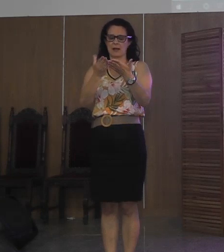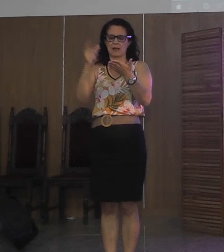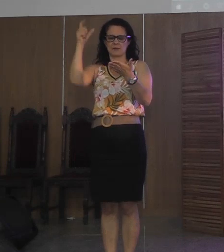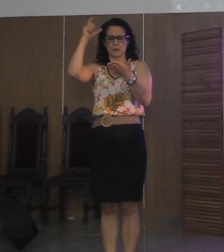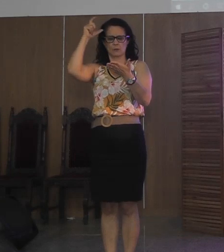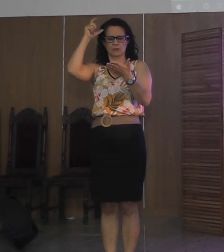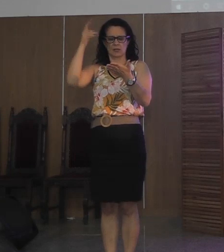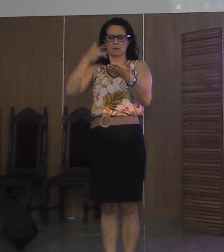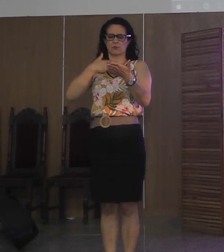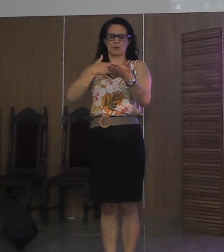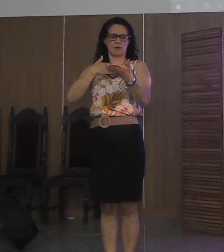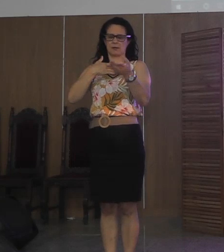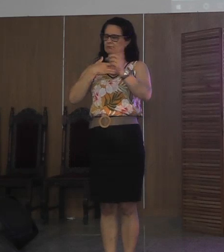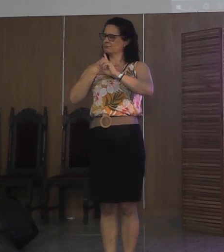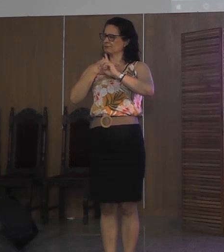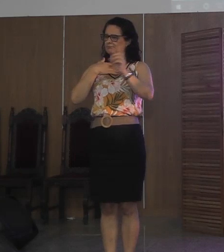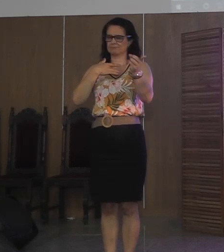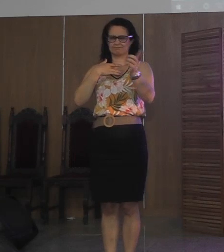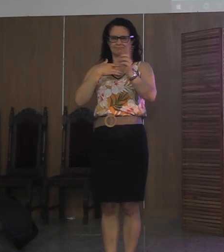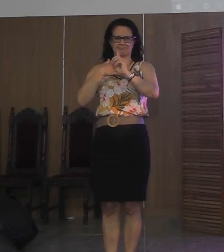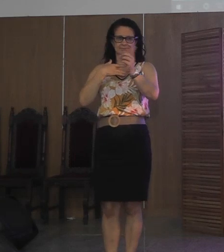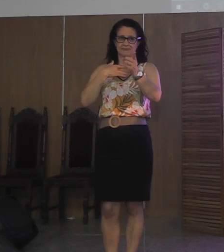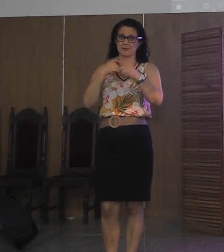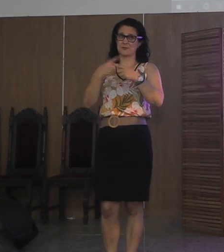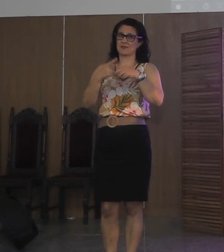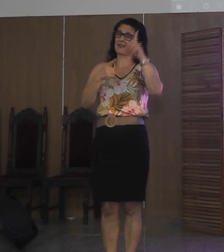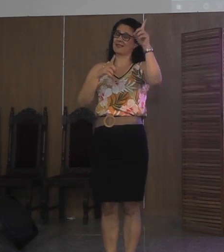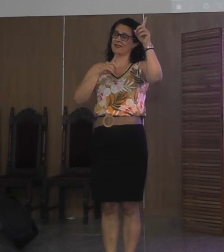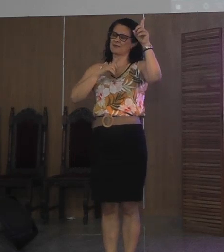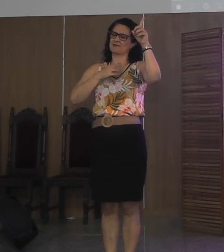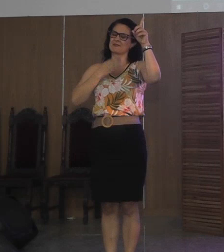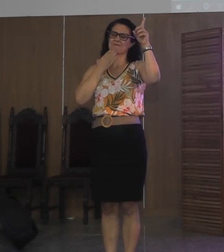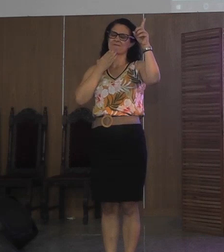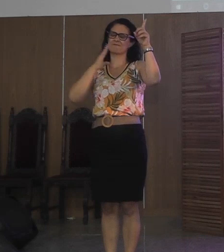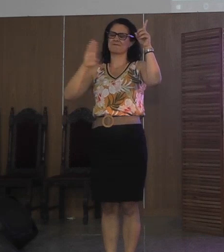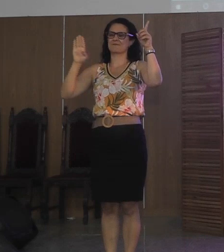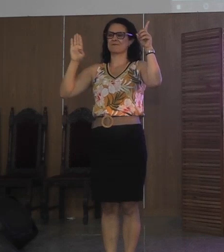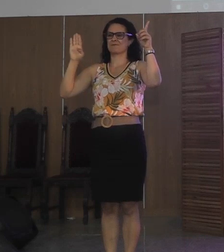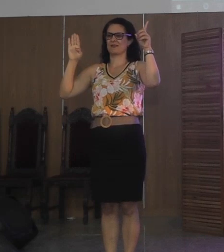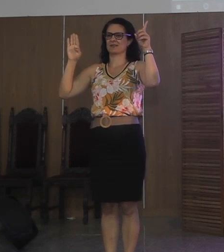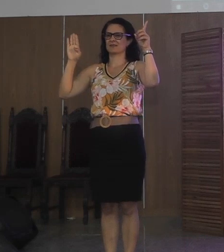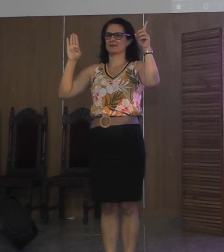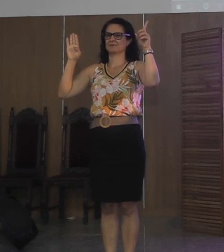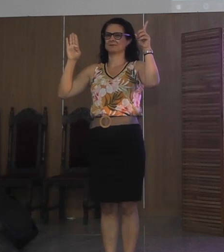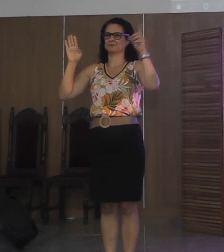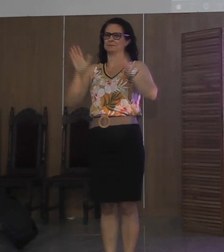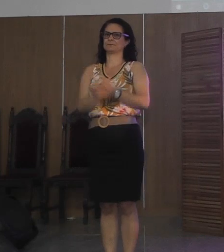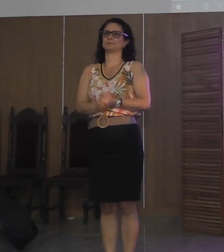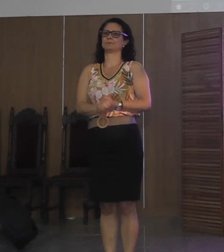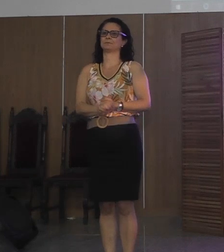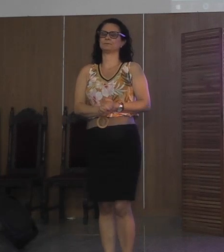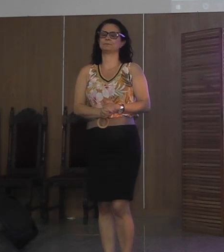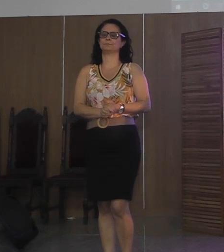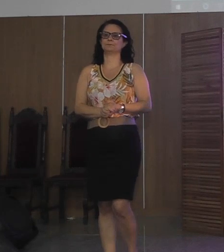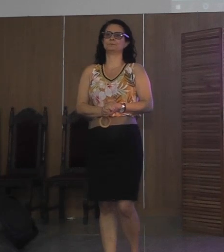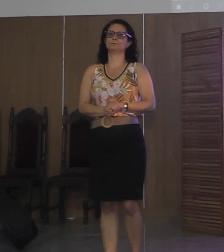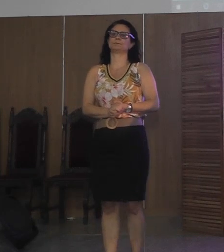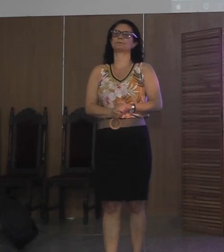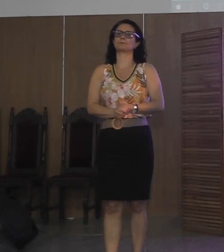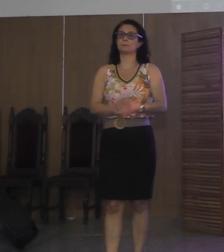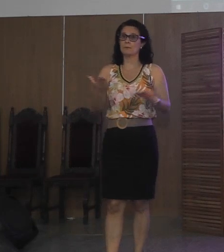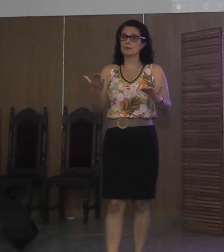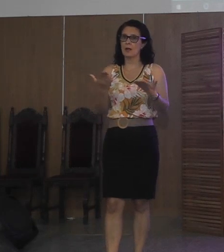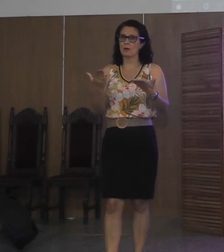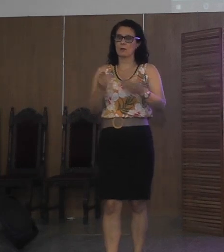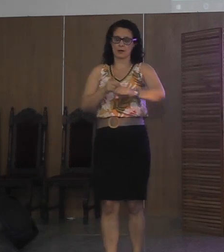Amém, eu creio nisso, né? Deus tem promessa, tá certo? Hoje a gente vai receber a palavra do Senhor, como sempre, com muita